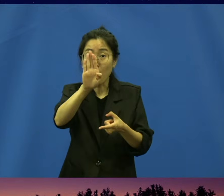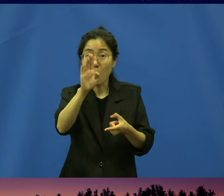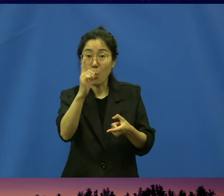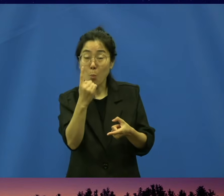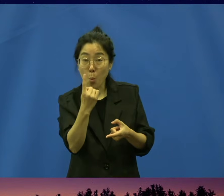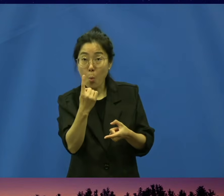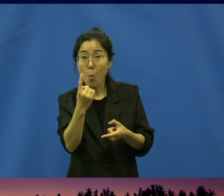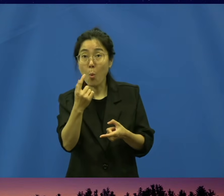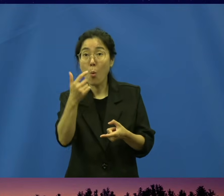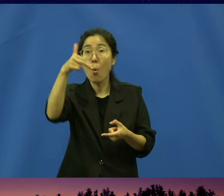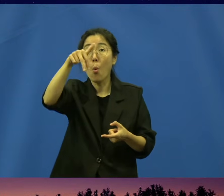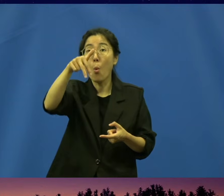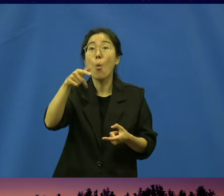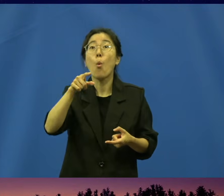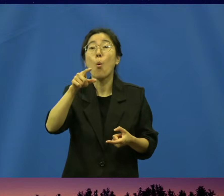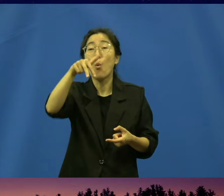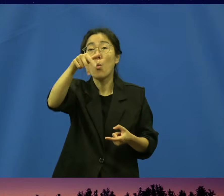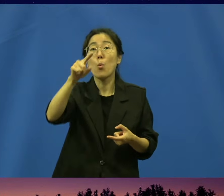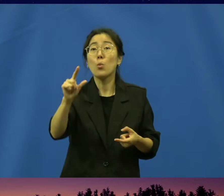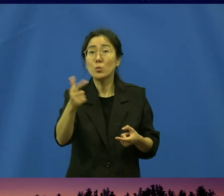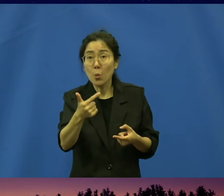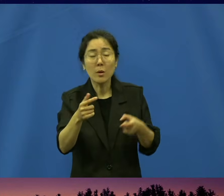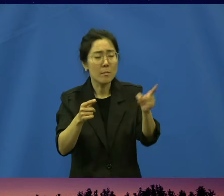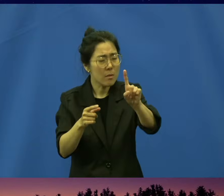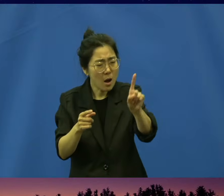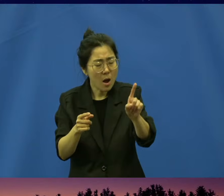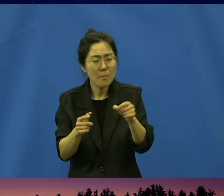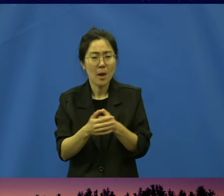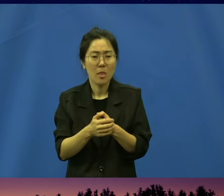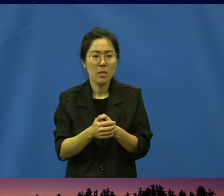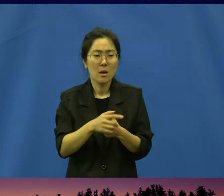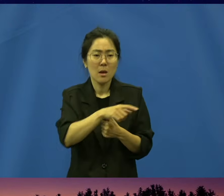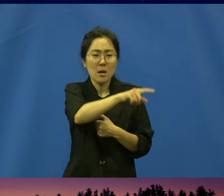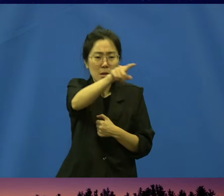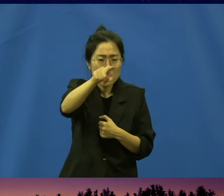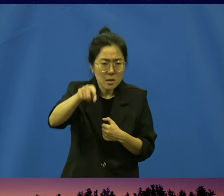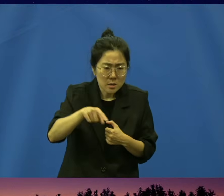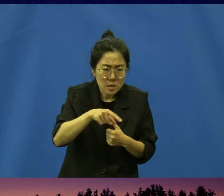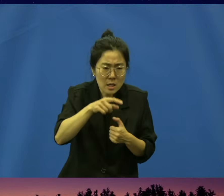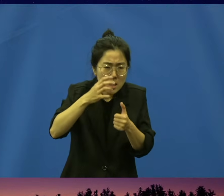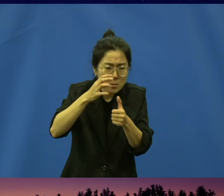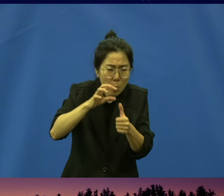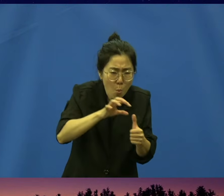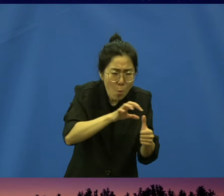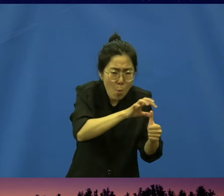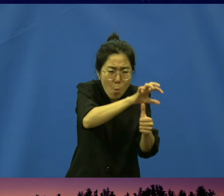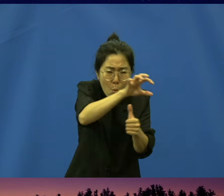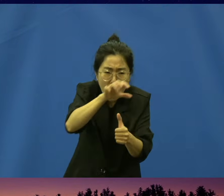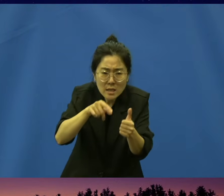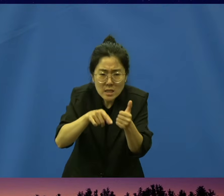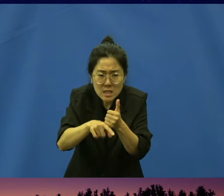보존되어서 서로 하나가 되어서 하나님의 일을 할 수 있게 하기 위하여 그들을 보존해달라는 것입니다.